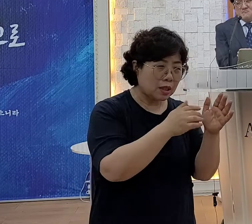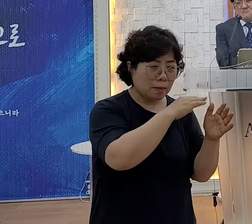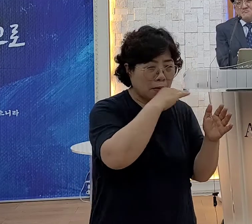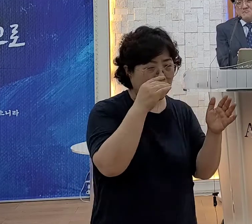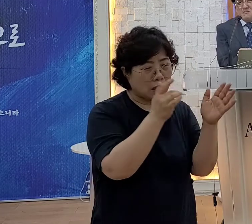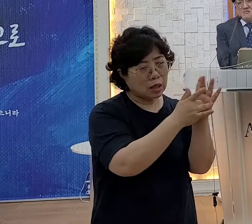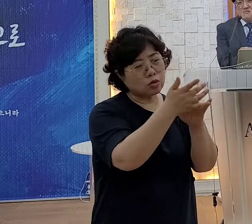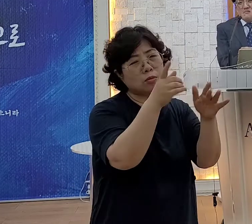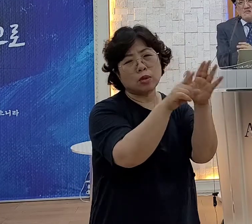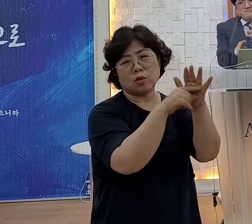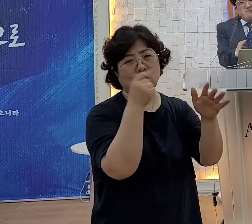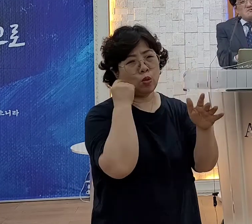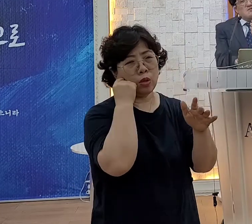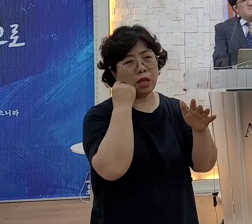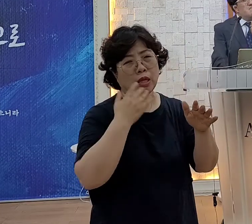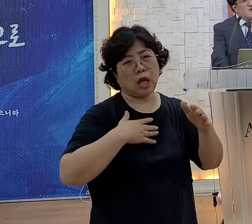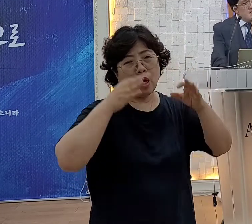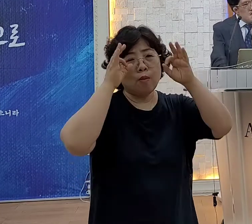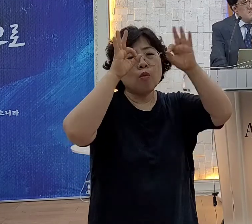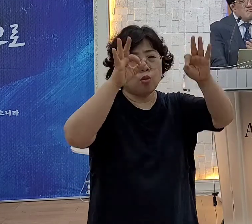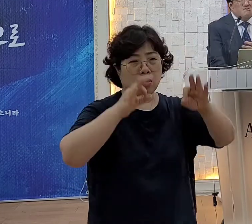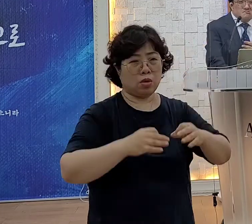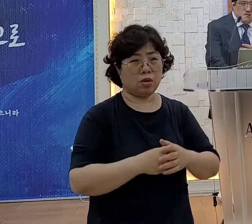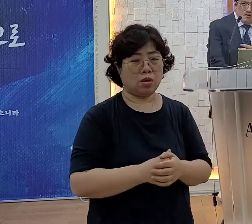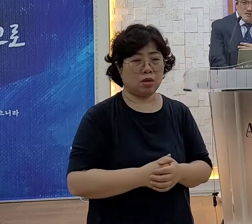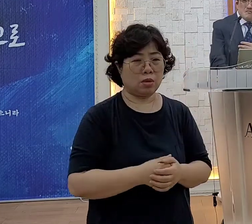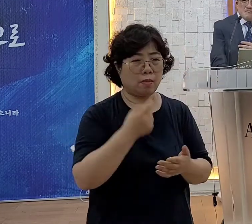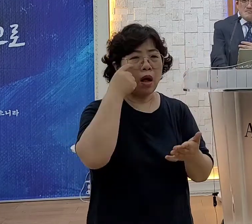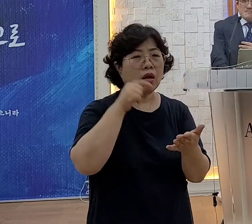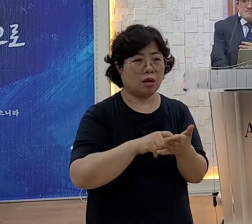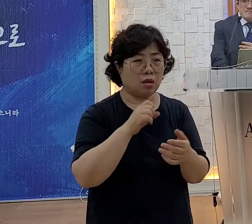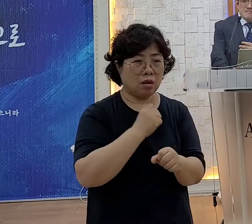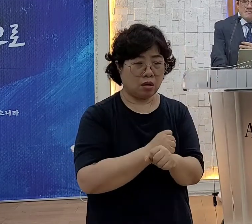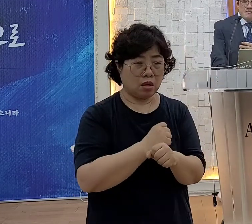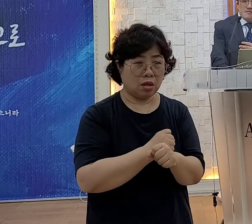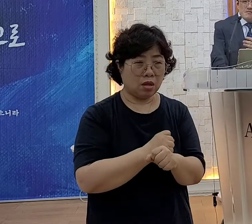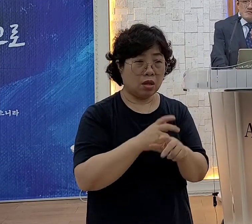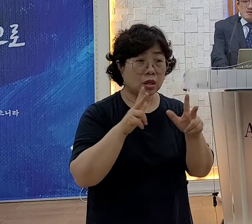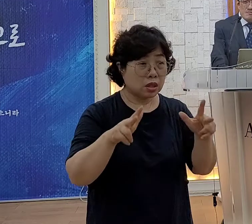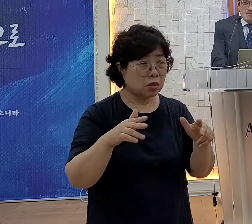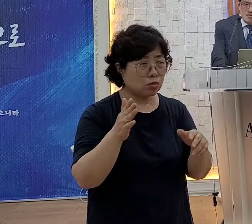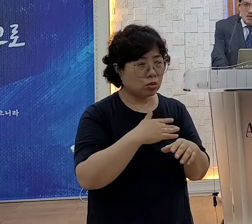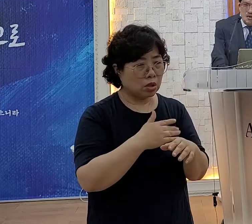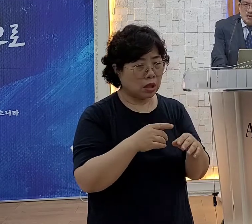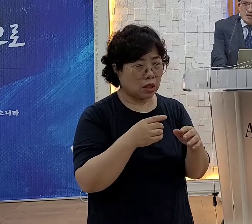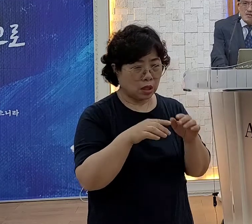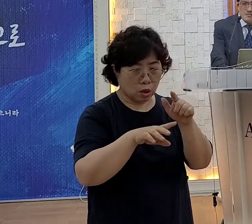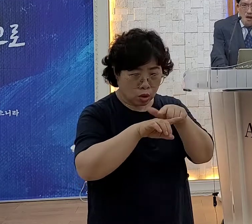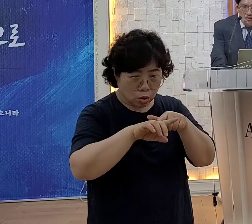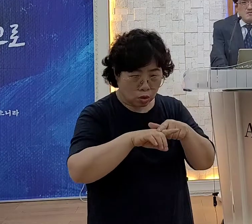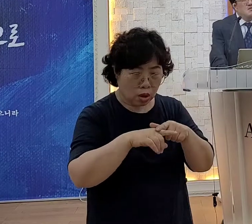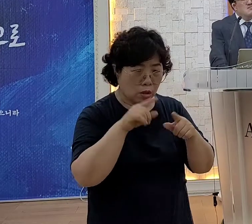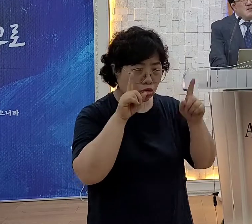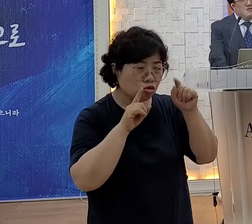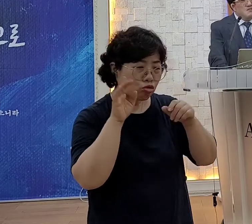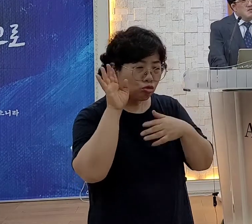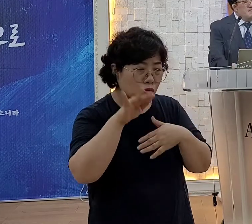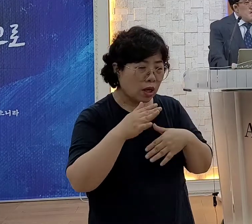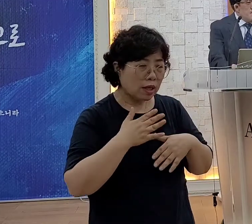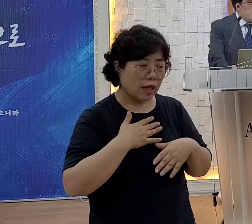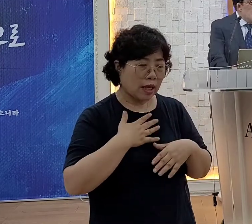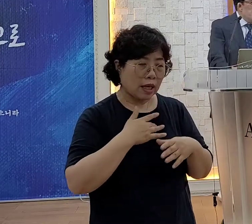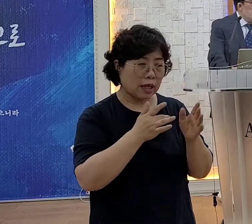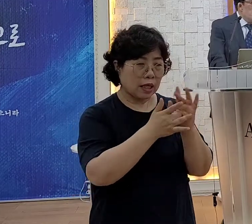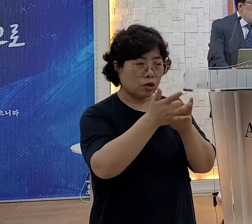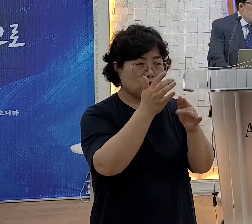감사해요. 이걸 본인이 입으로 말하지 않으면 제가 어떻게 알겠습니까? 여러분, 이게 작은 일이지만